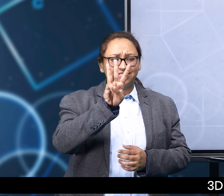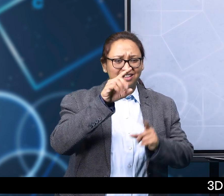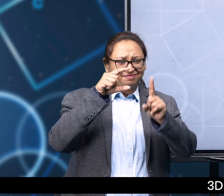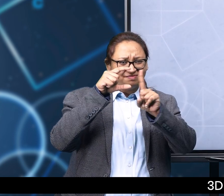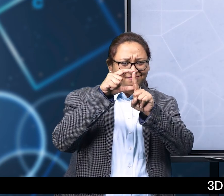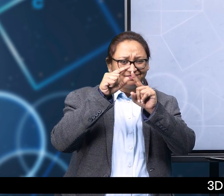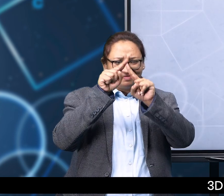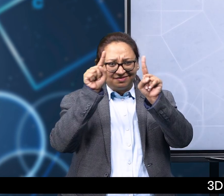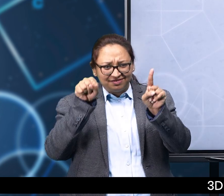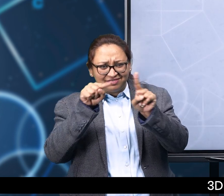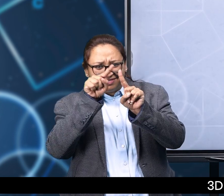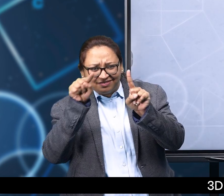3D आकार.